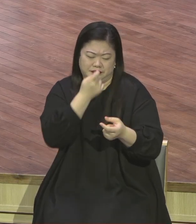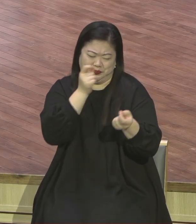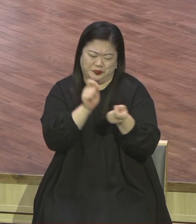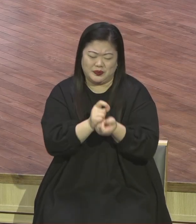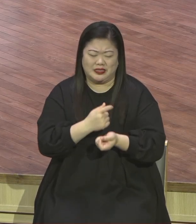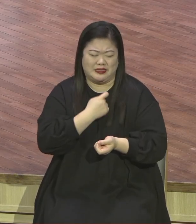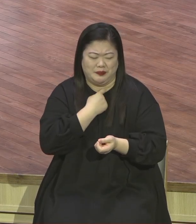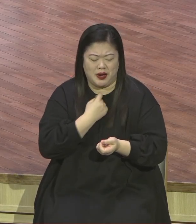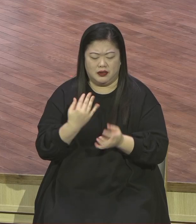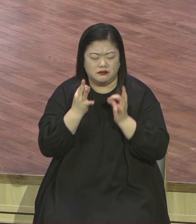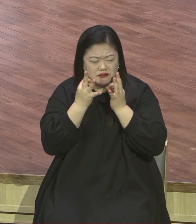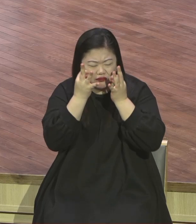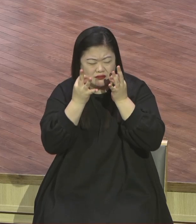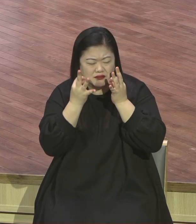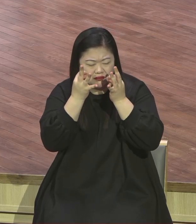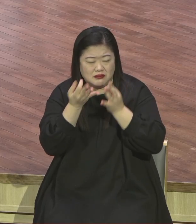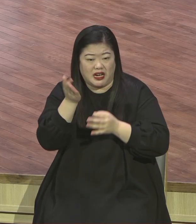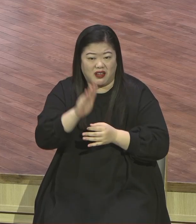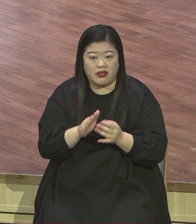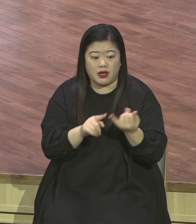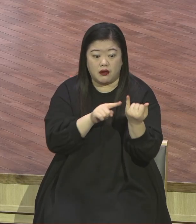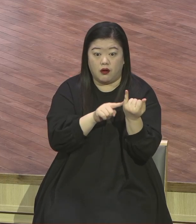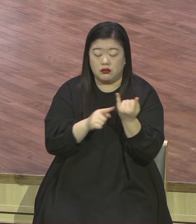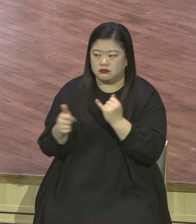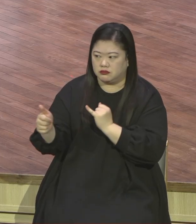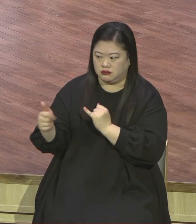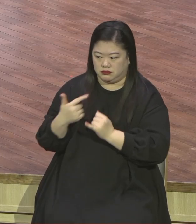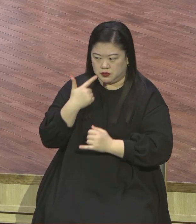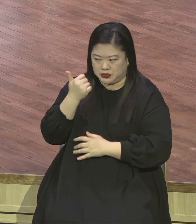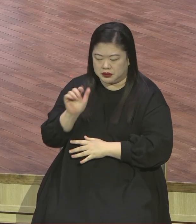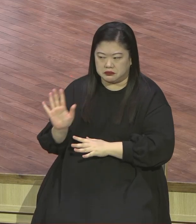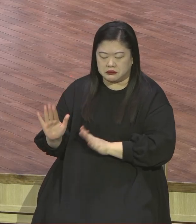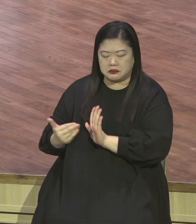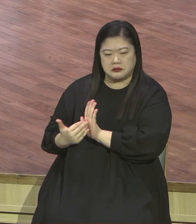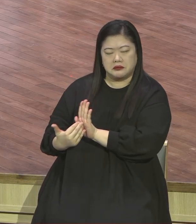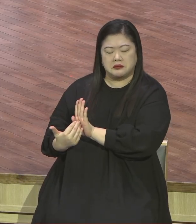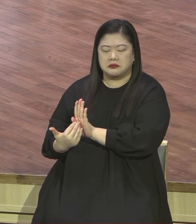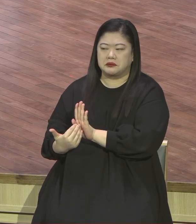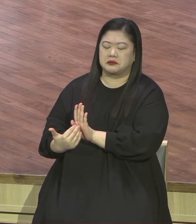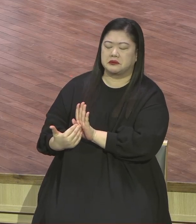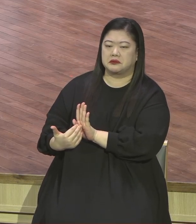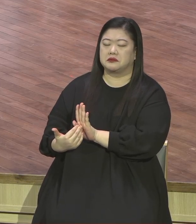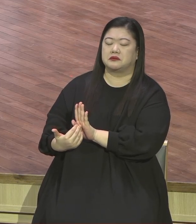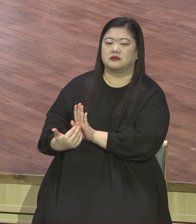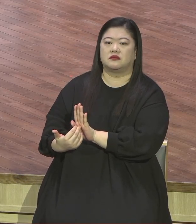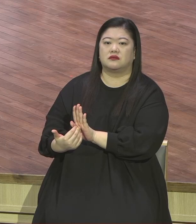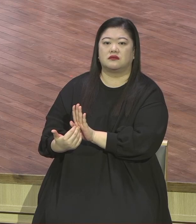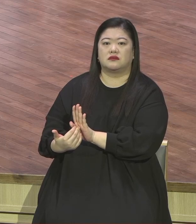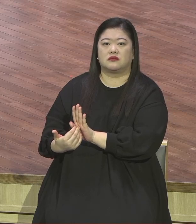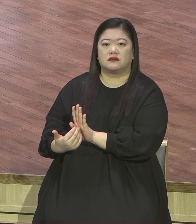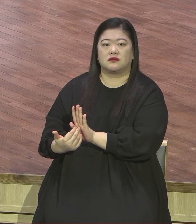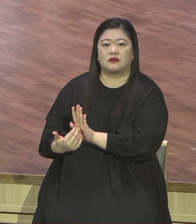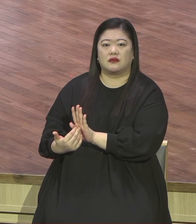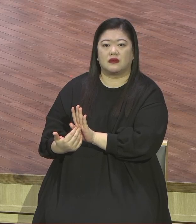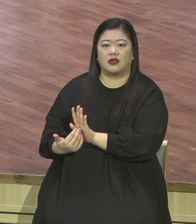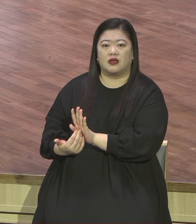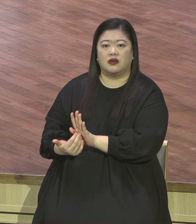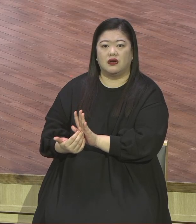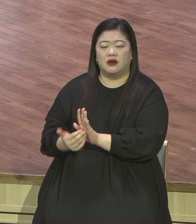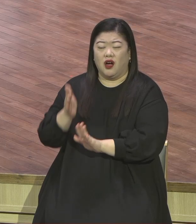적대적으로 자꾸 행동해 그러니 다른 교인들을 볼 때도 자꾸